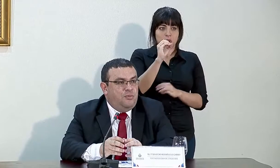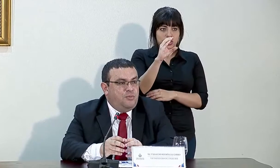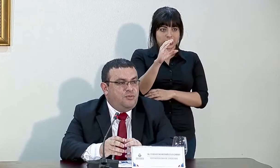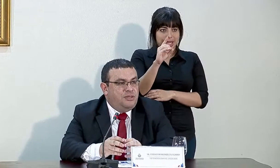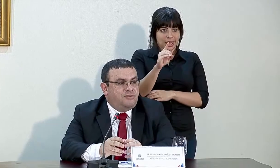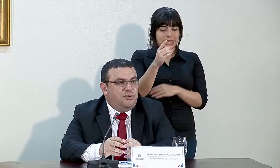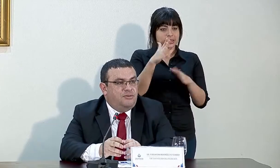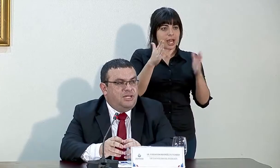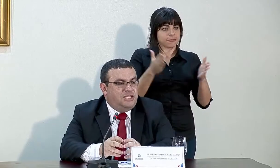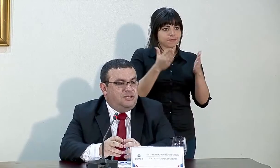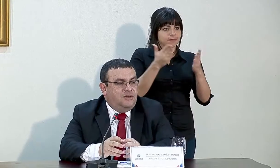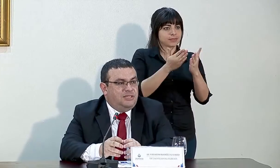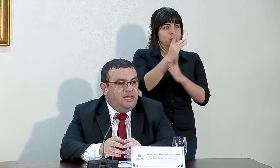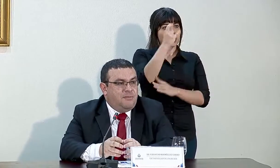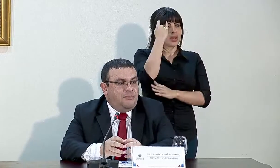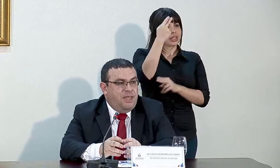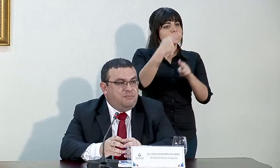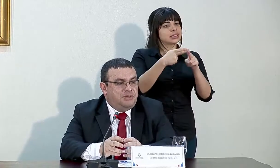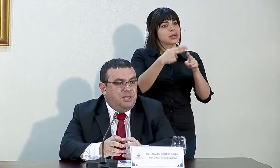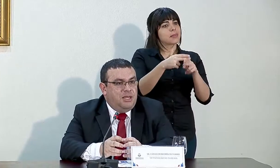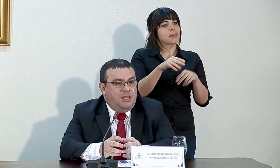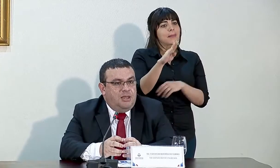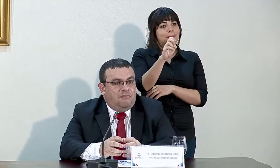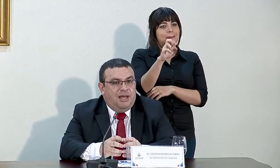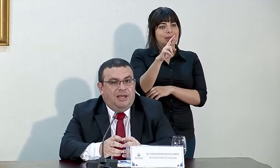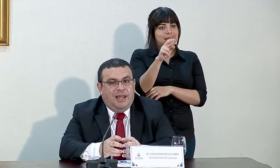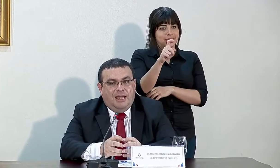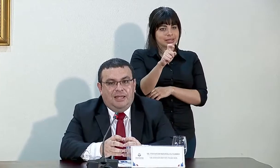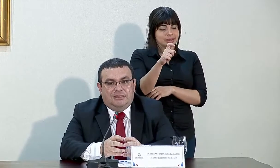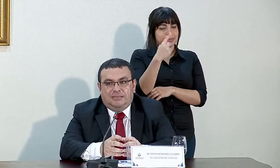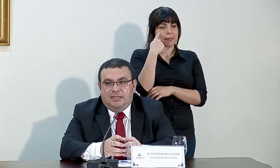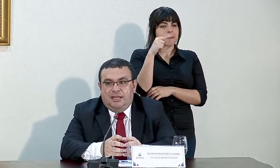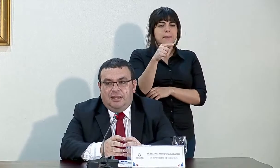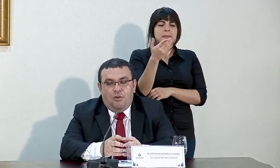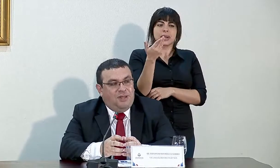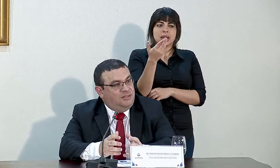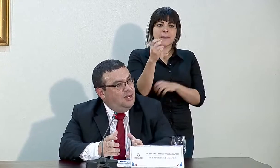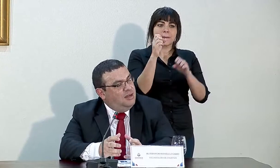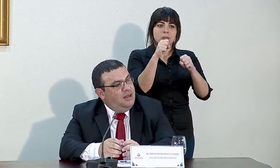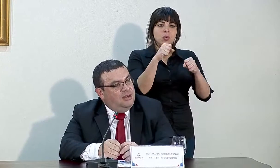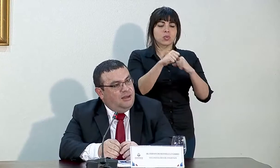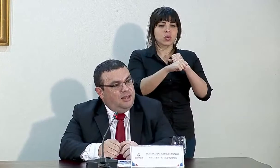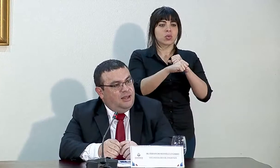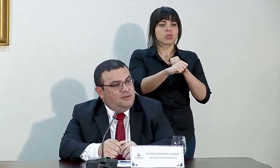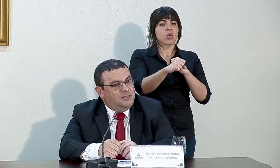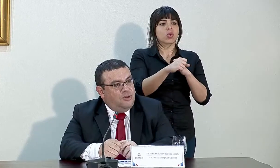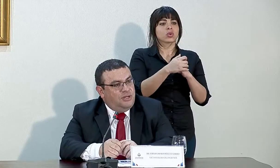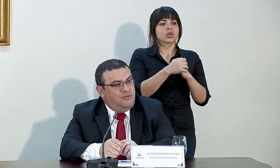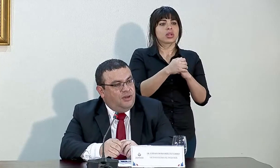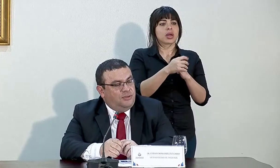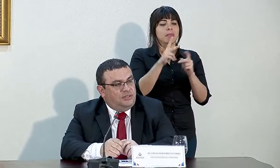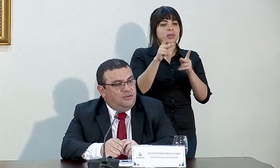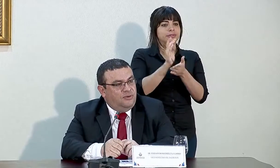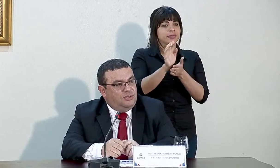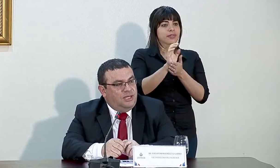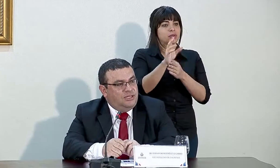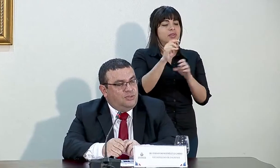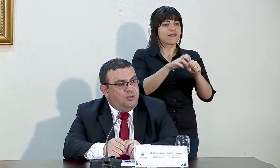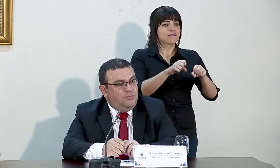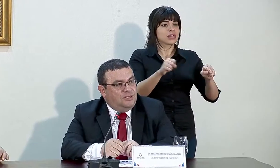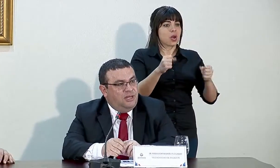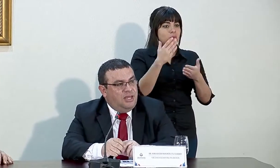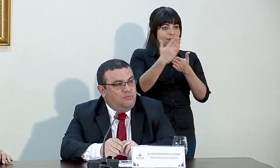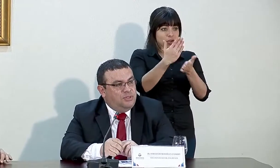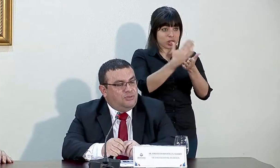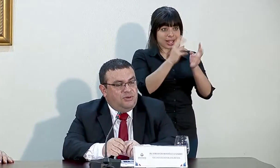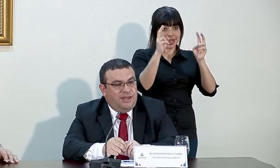ha venido promoviendo a través de una iniciativa que se llama BEPS para combatir la evasión y el fraude transfronterizo